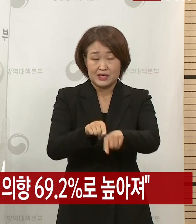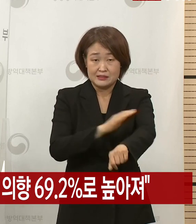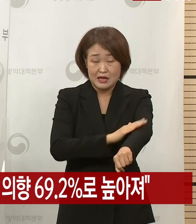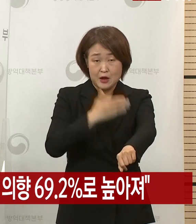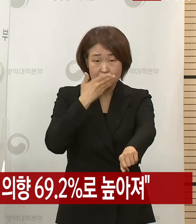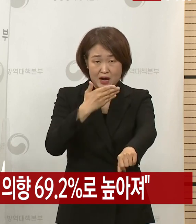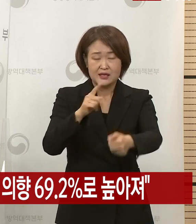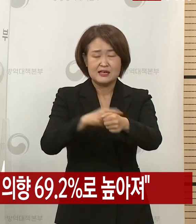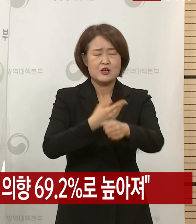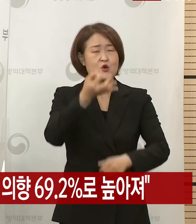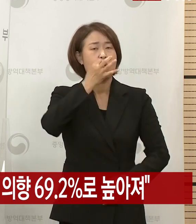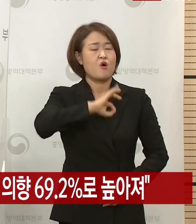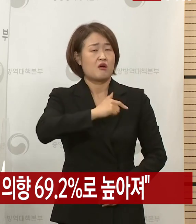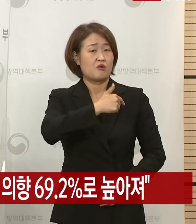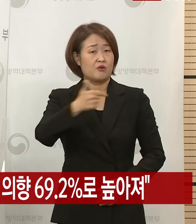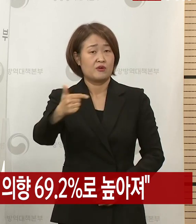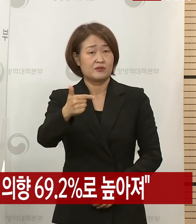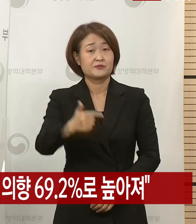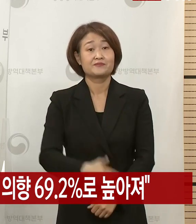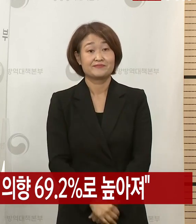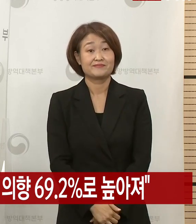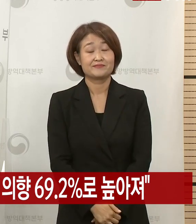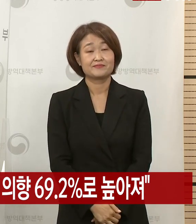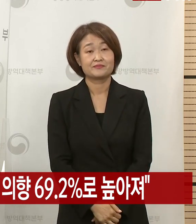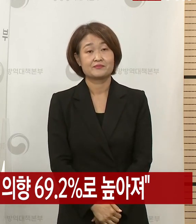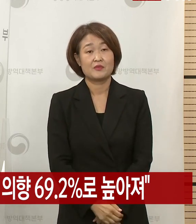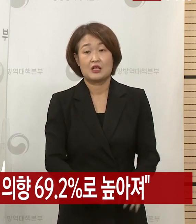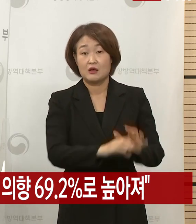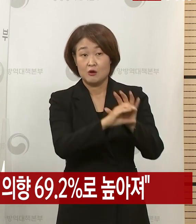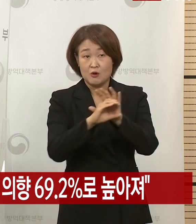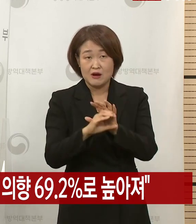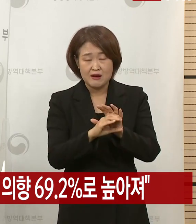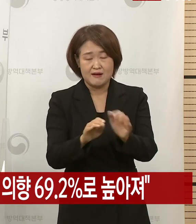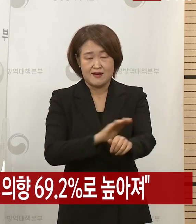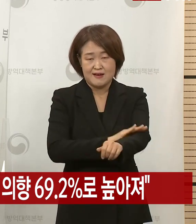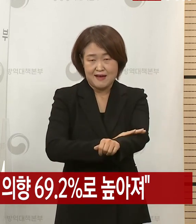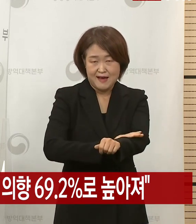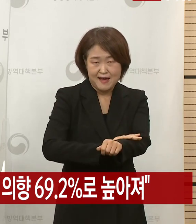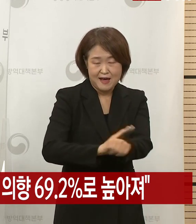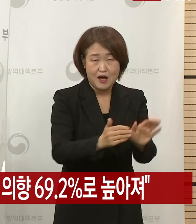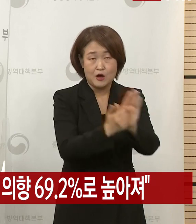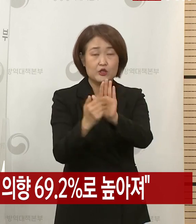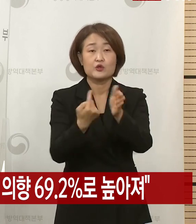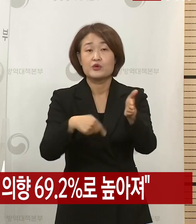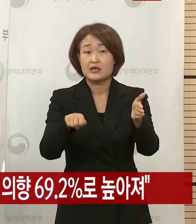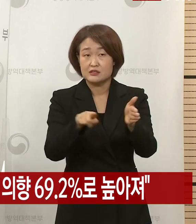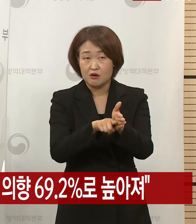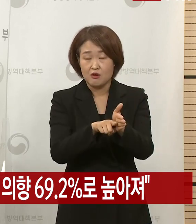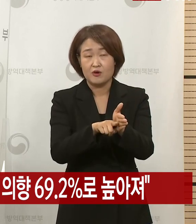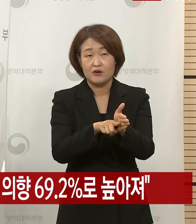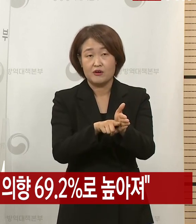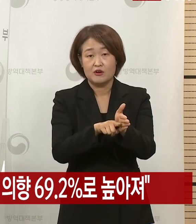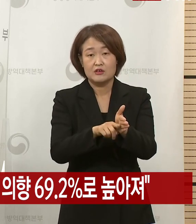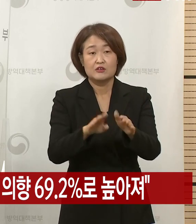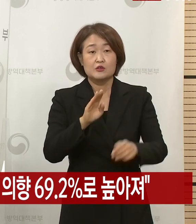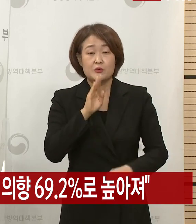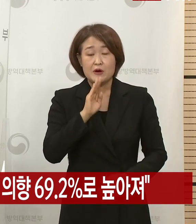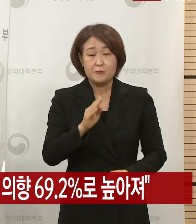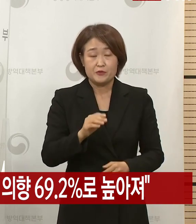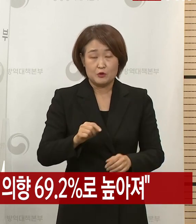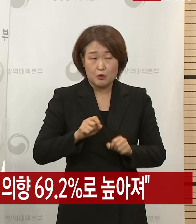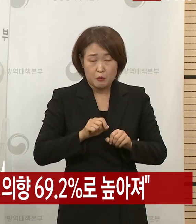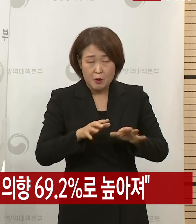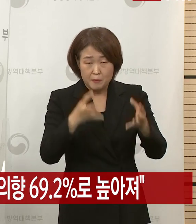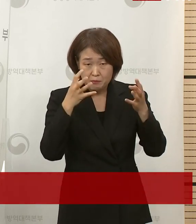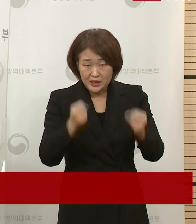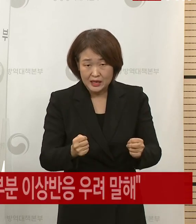효과가 아주 극대화됩니다. 코로나19를 극복하기 위해서는 유행 상황에 따라 적절한 방역 조치를